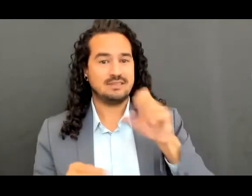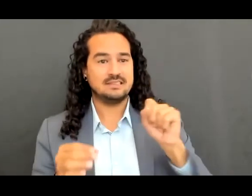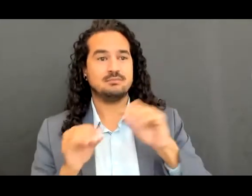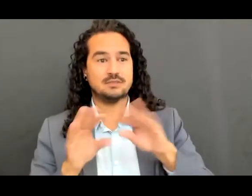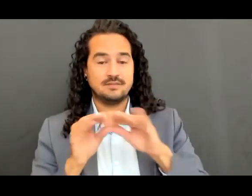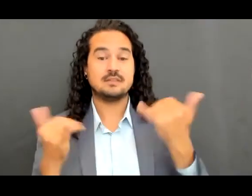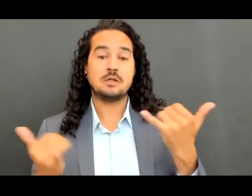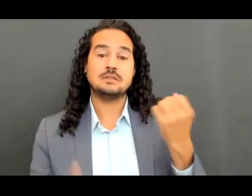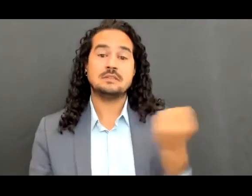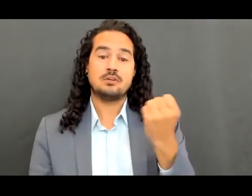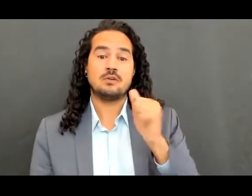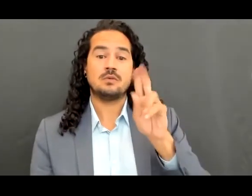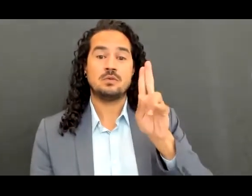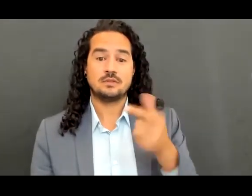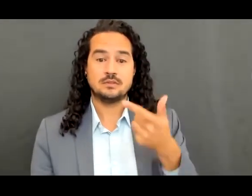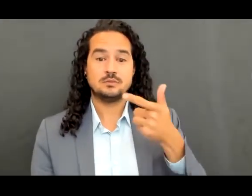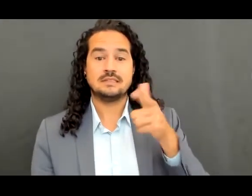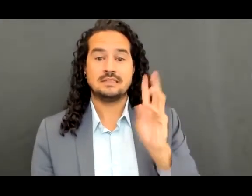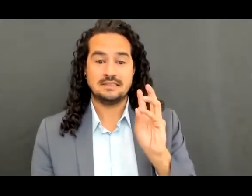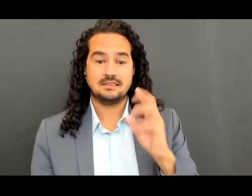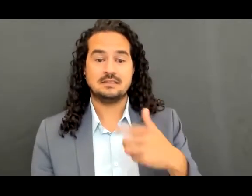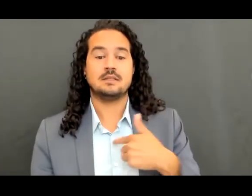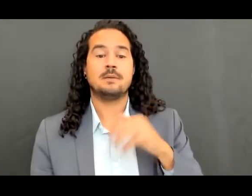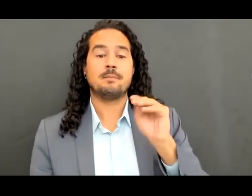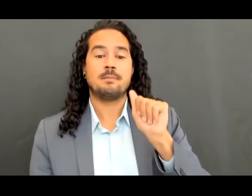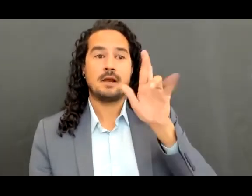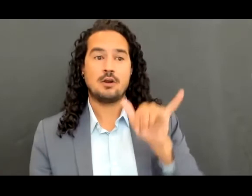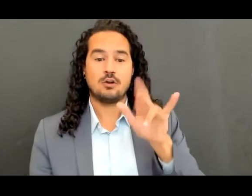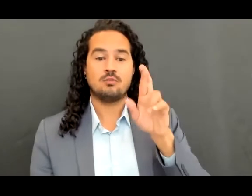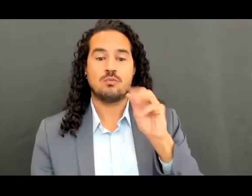fuego de Woodward. Soy Mary Ramosen y soy